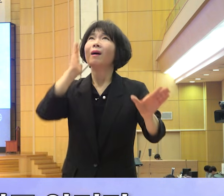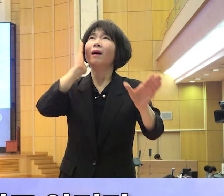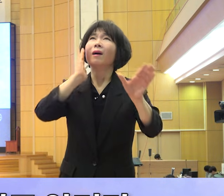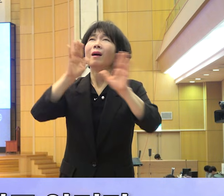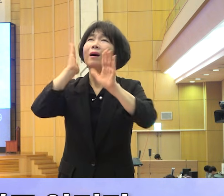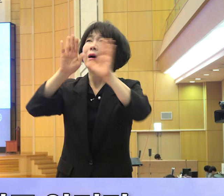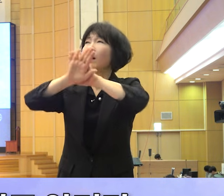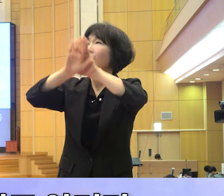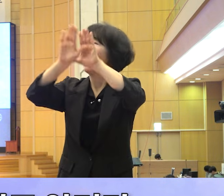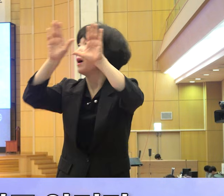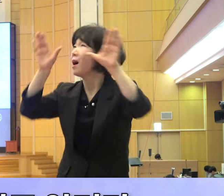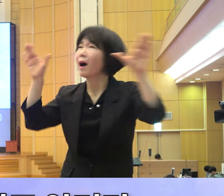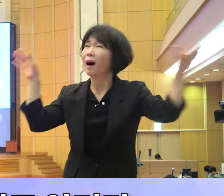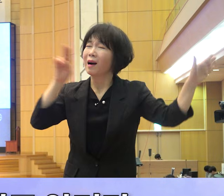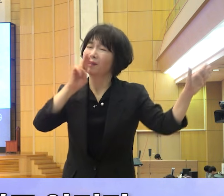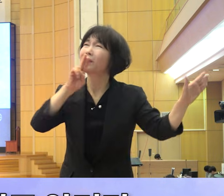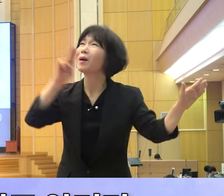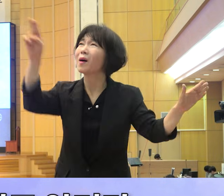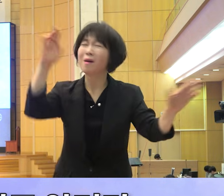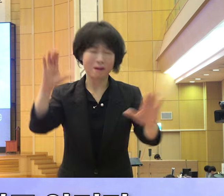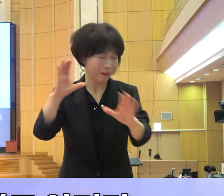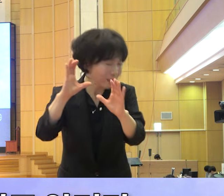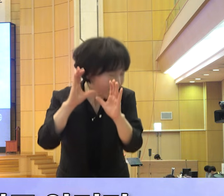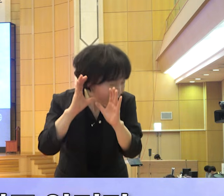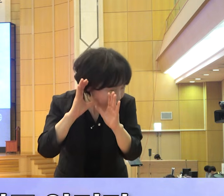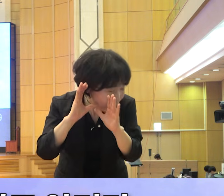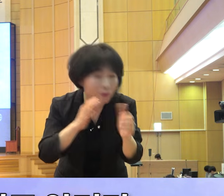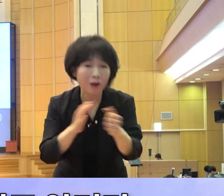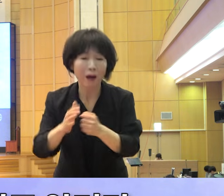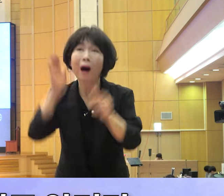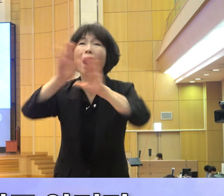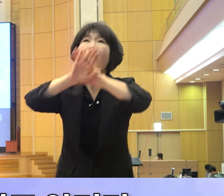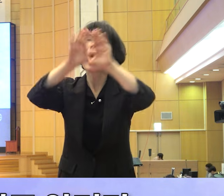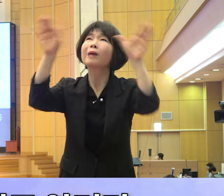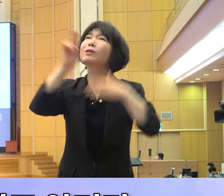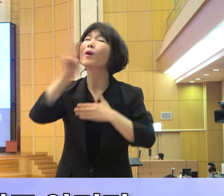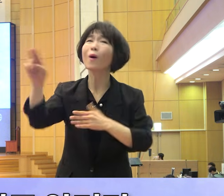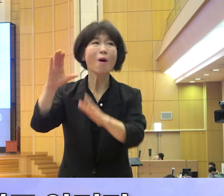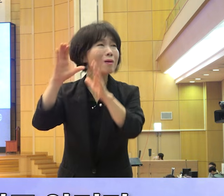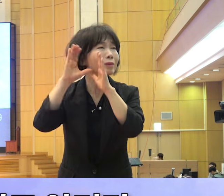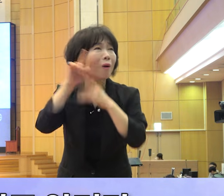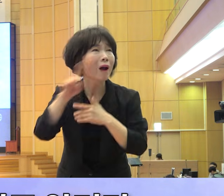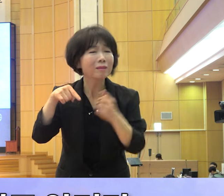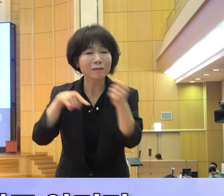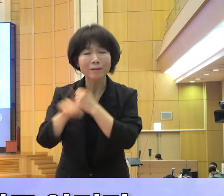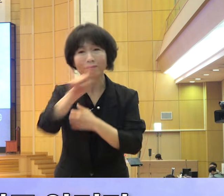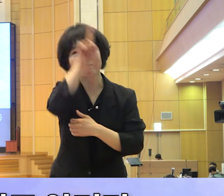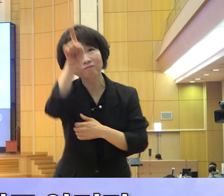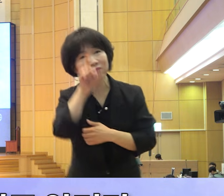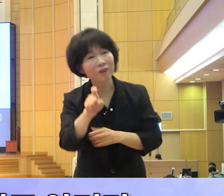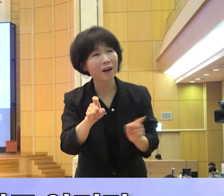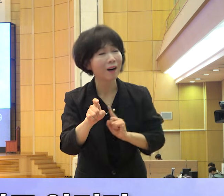하늘이여 들으라. 여러분, 하늘이여 들으라는 말은 하늘이 뭘 들어요?